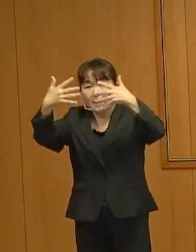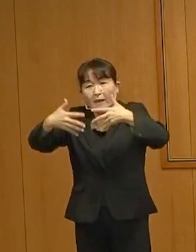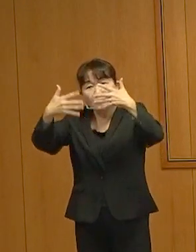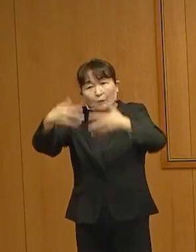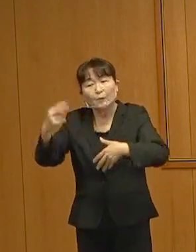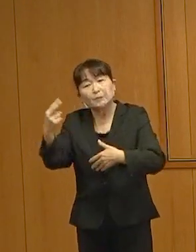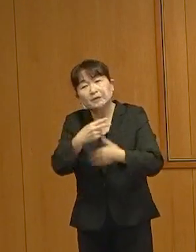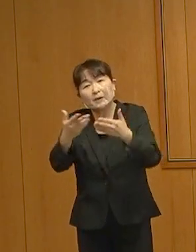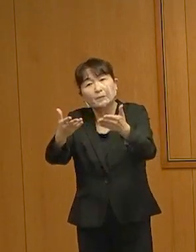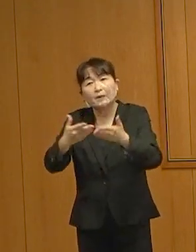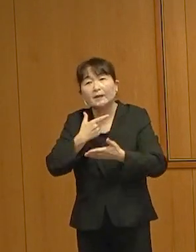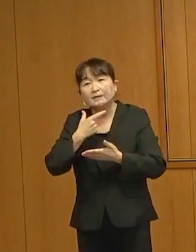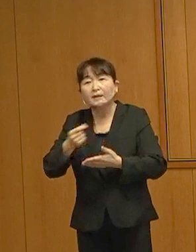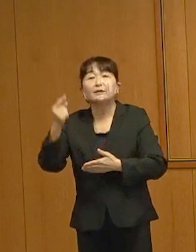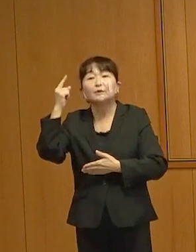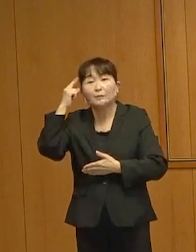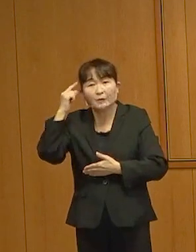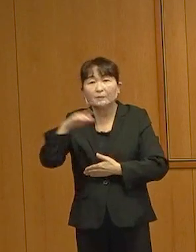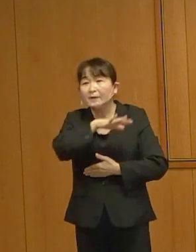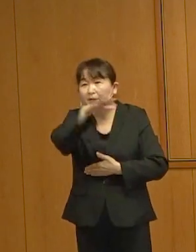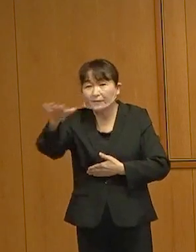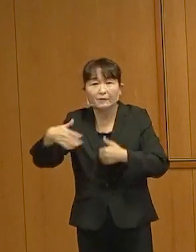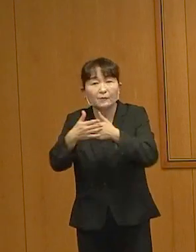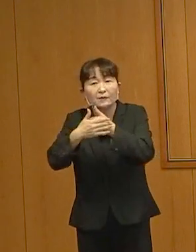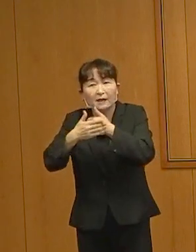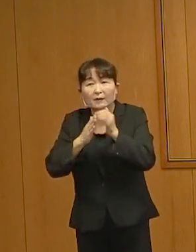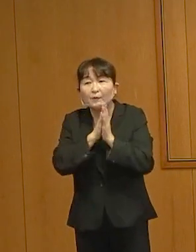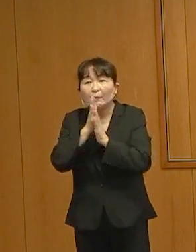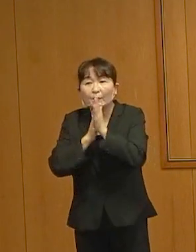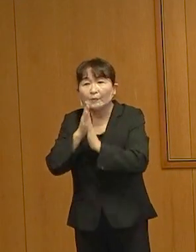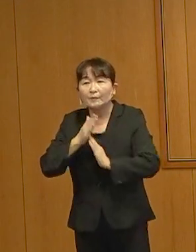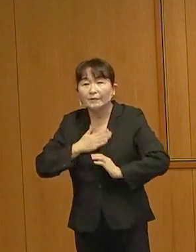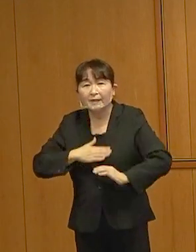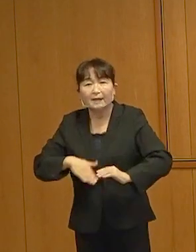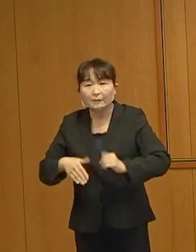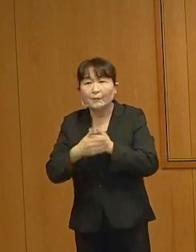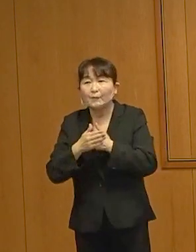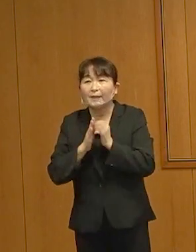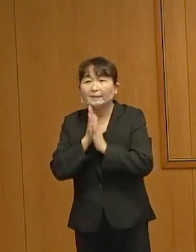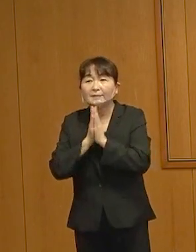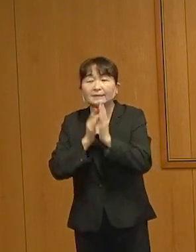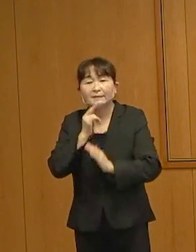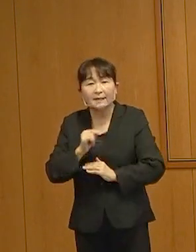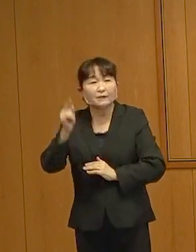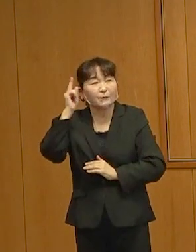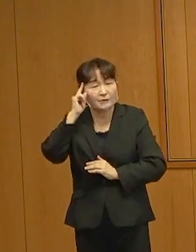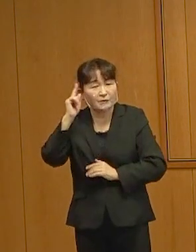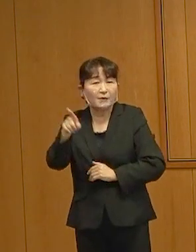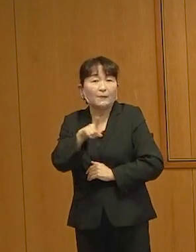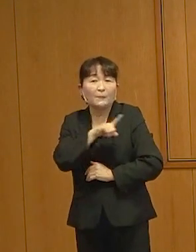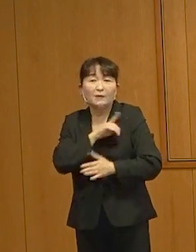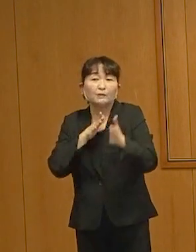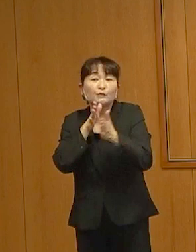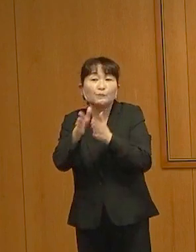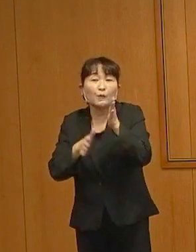かりとご理解を賜りたいと思います。まずスポーツ編でございます。